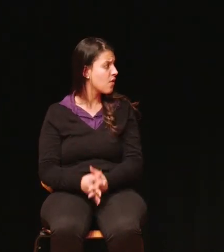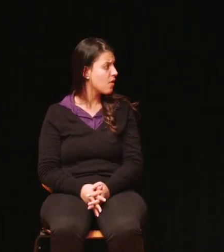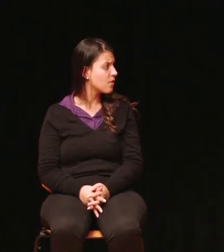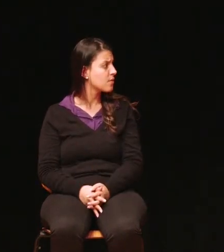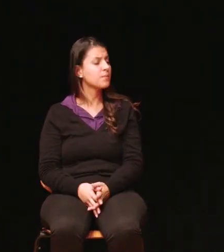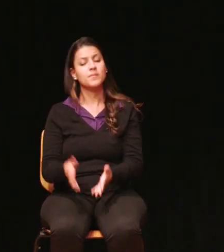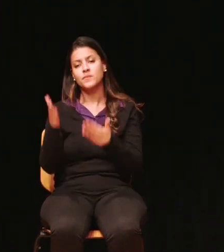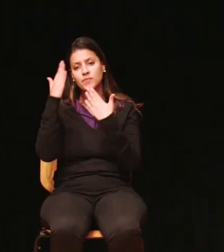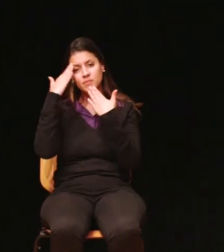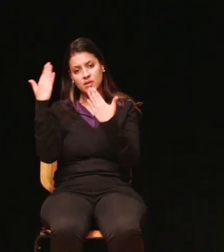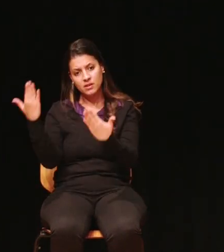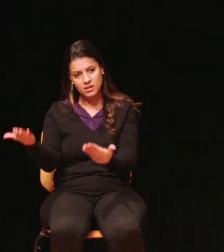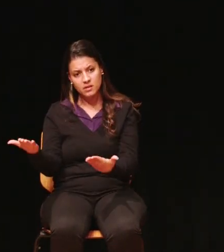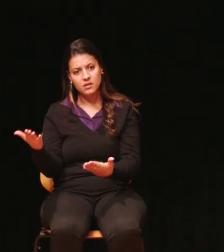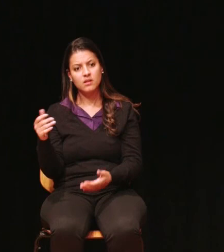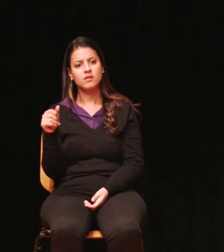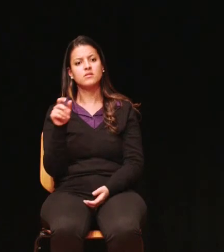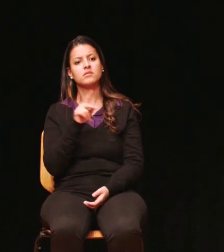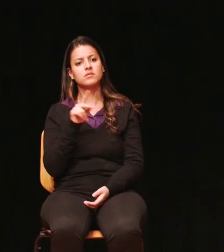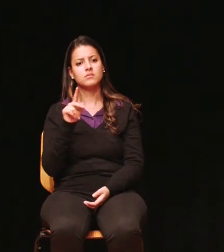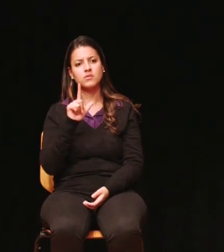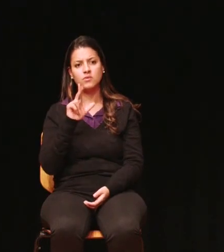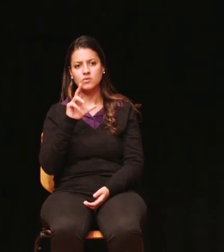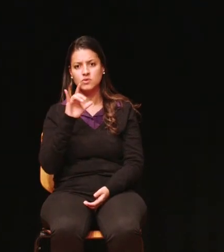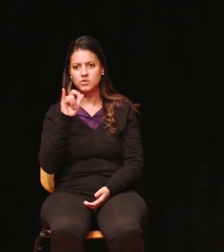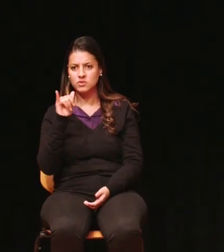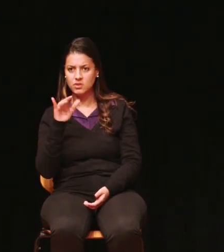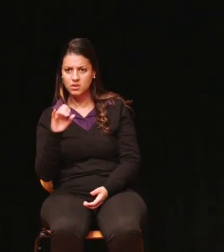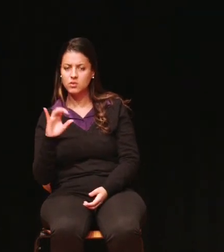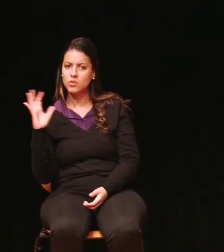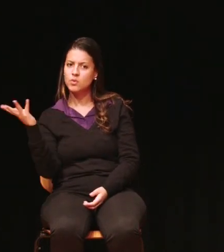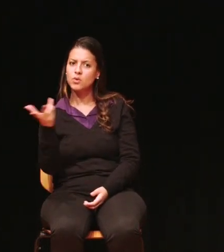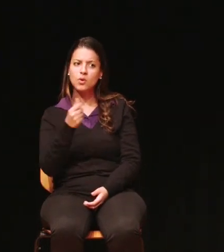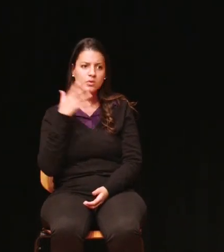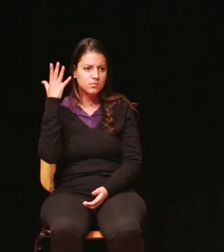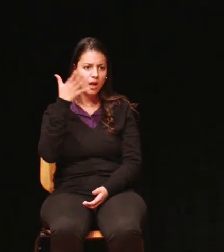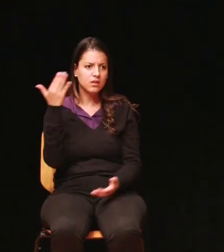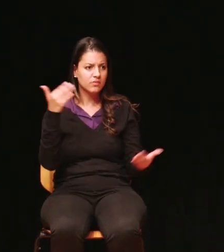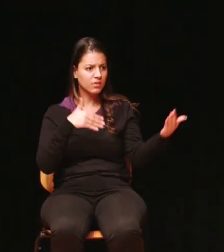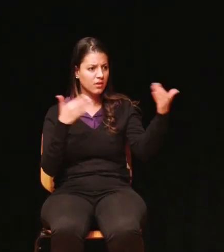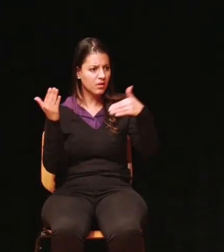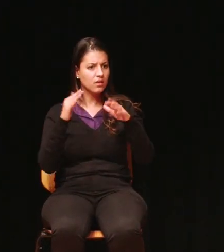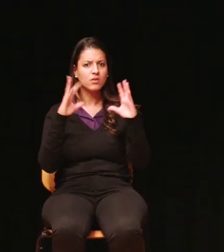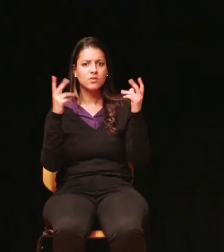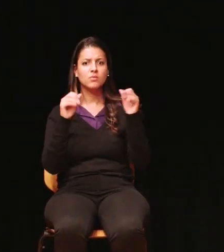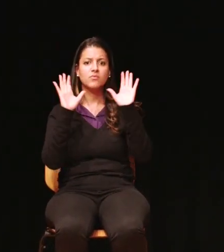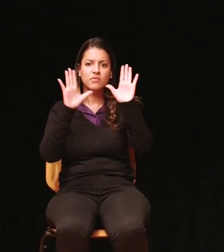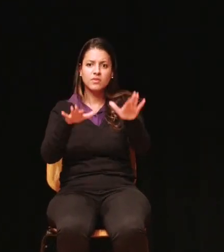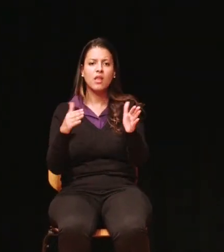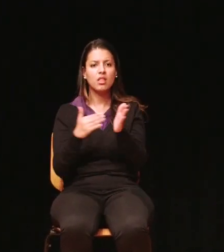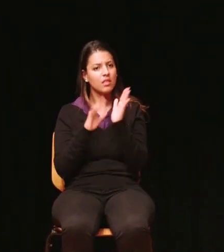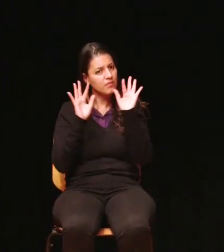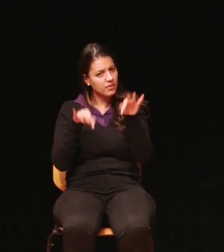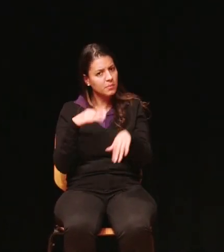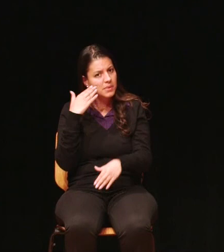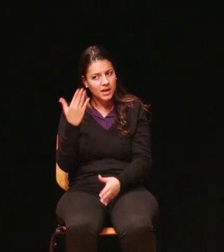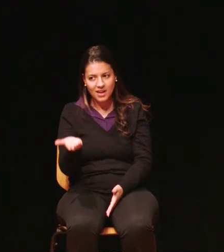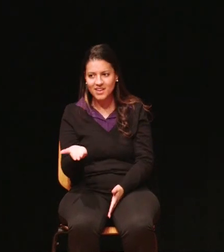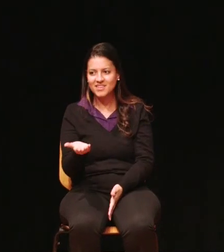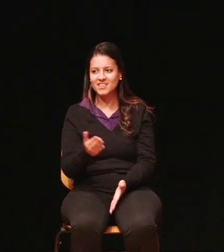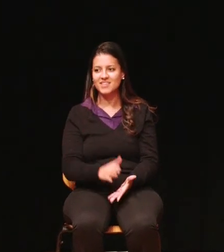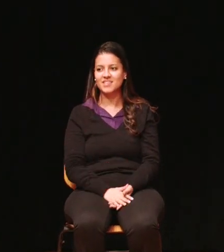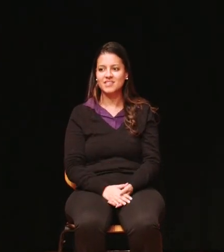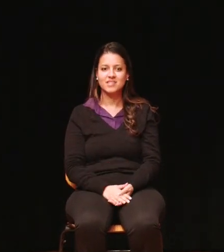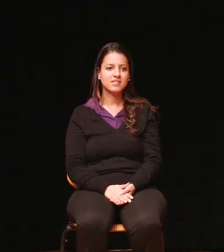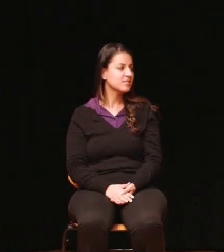Eu queria agradecer, então, ao Luciano, a todos os palestrantes, a todo mundo que ficou até o final,